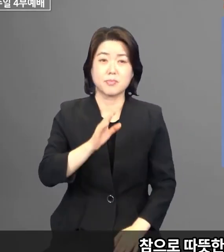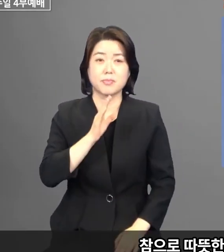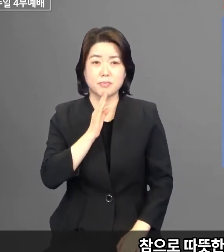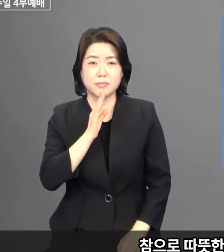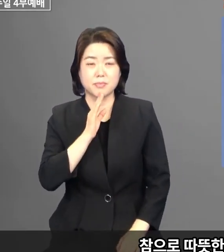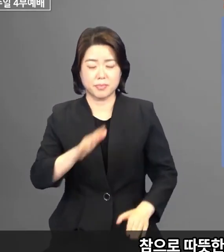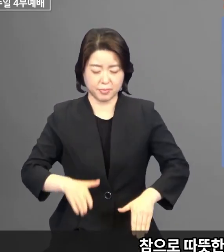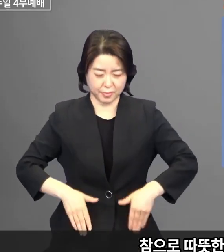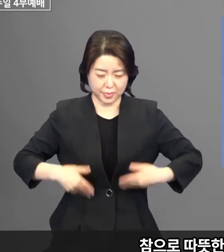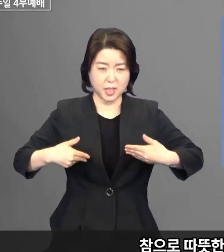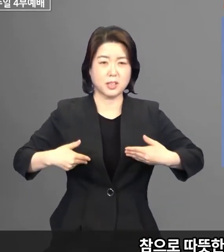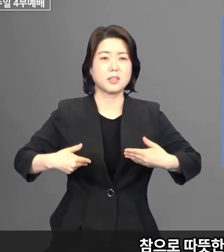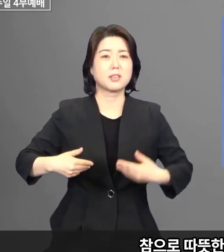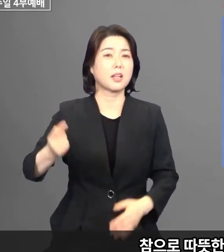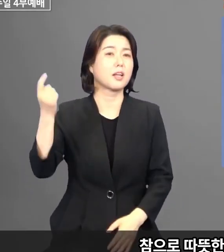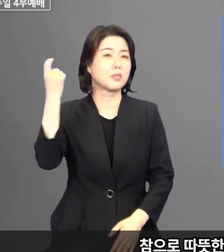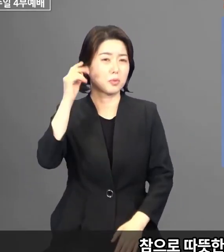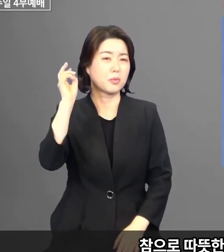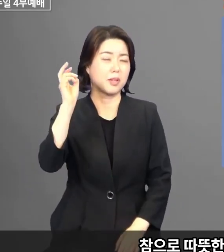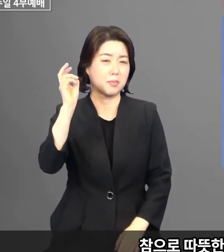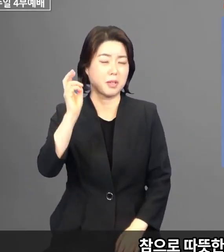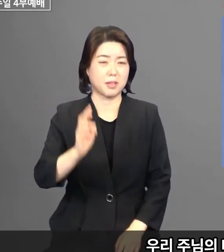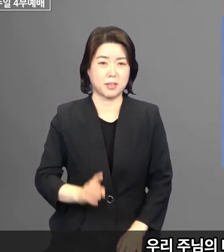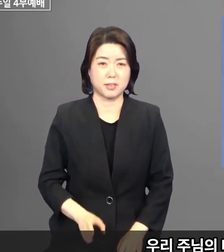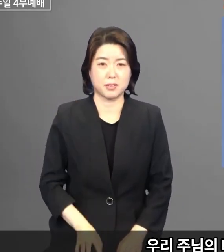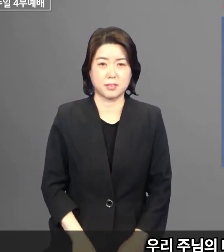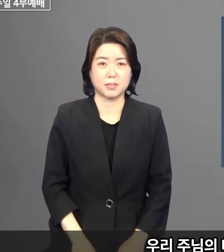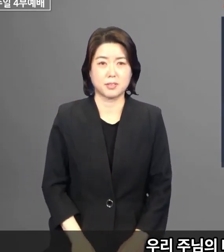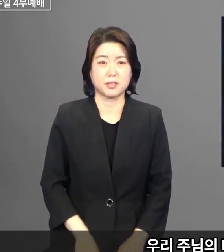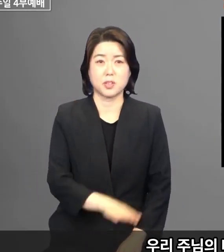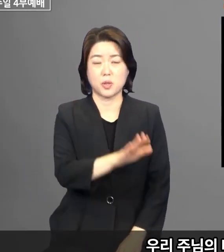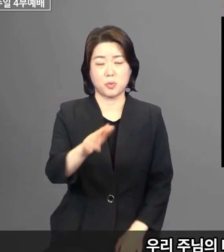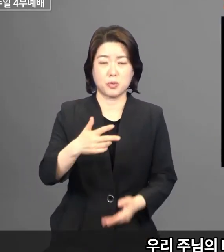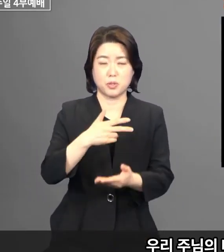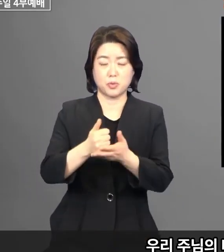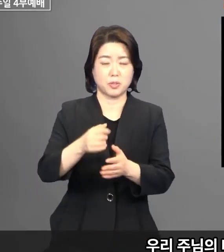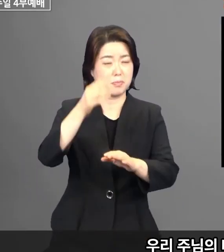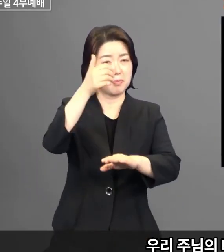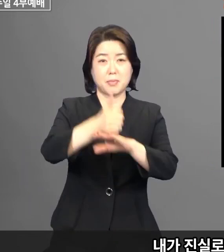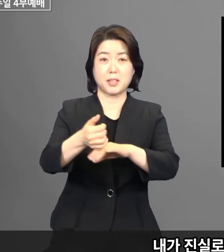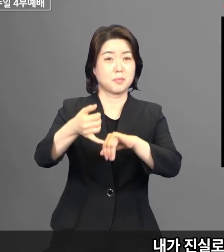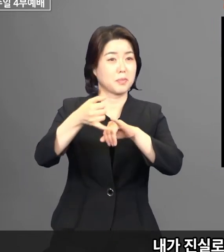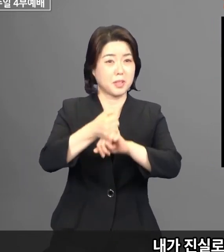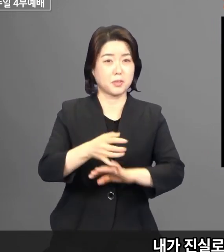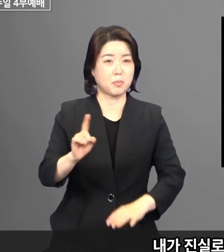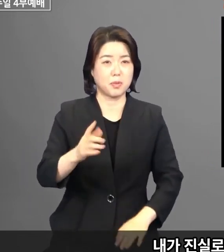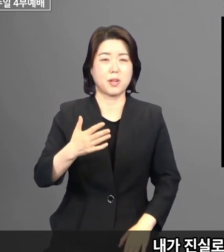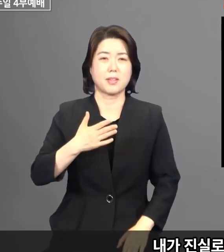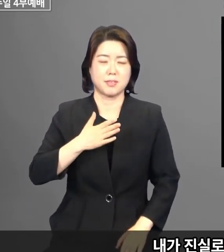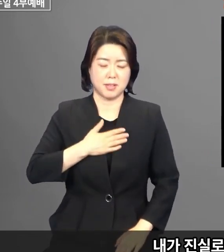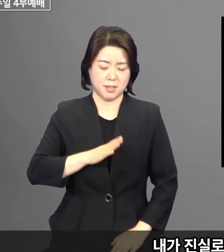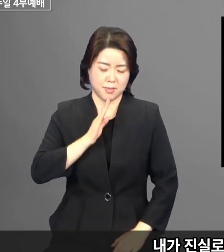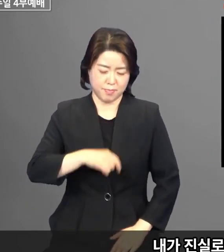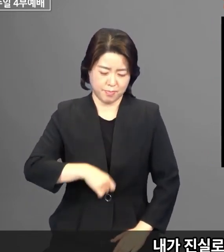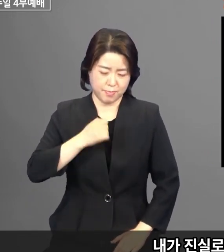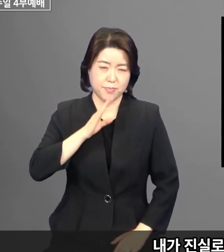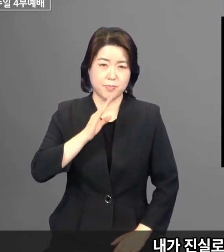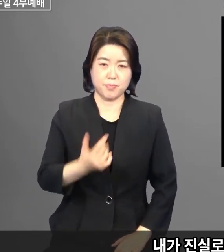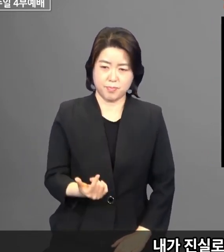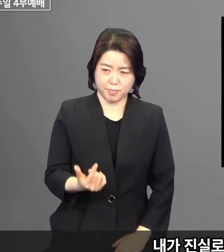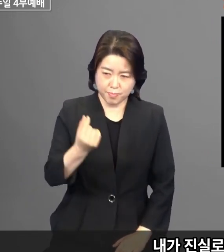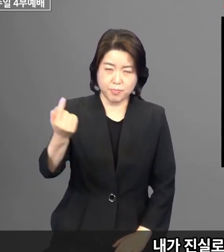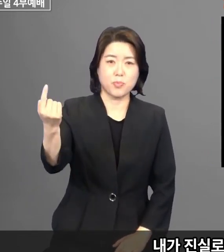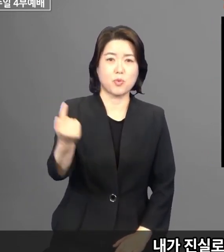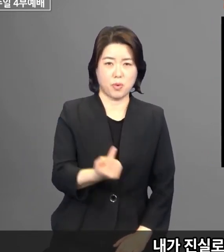참으로 따뜻한 소리일 겁니다. 우리 주님의 마지막 약속은 내가 진실로